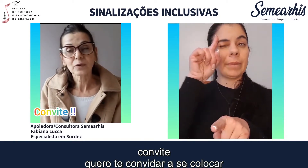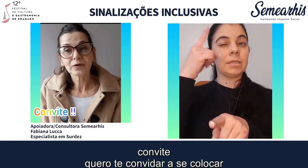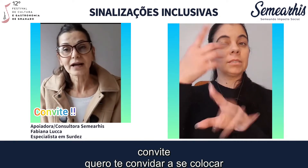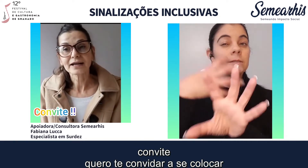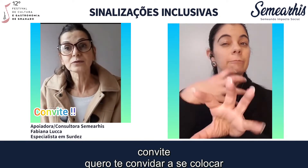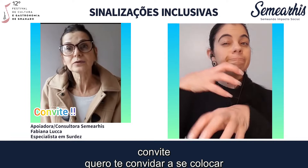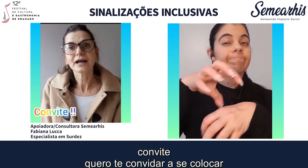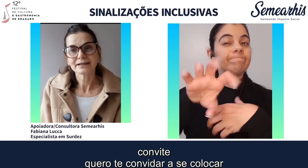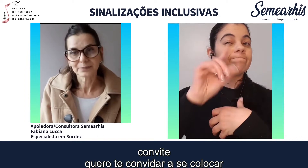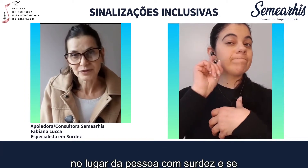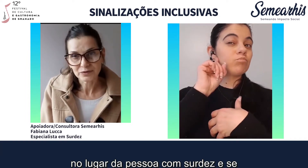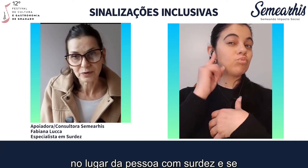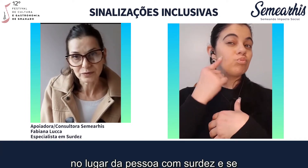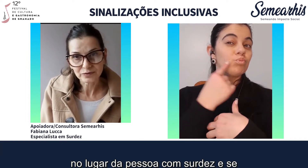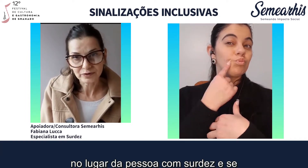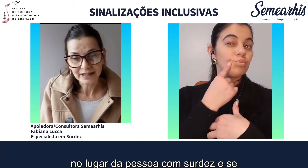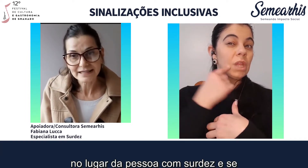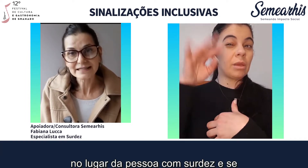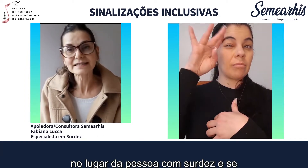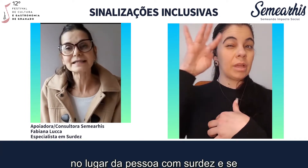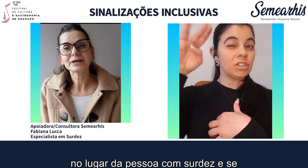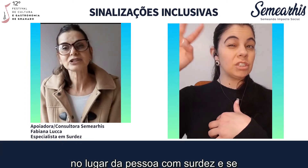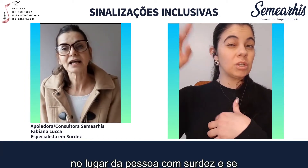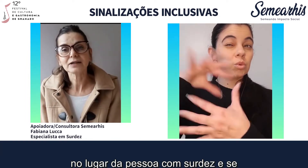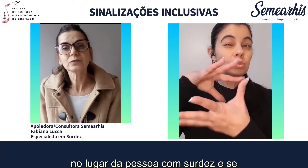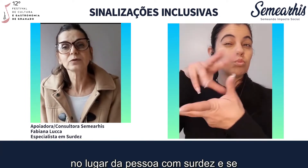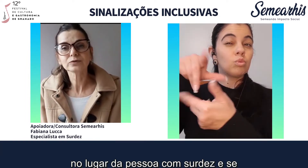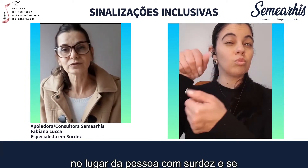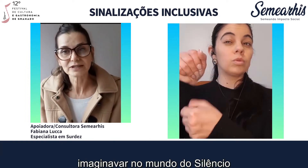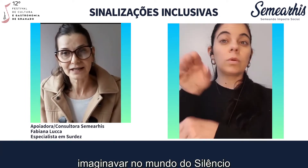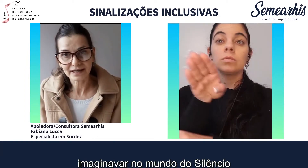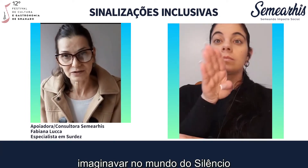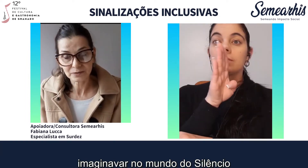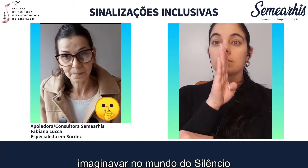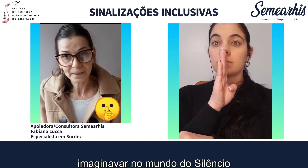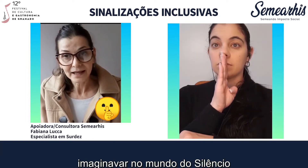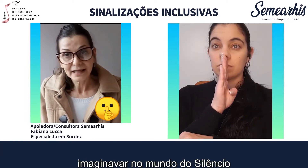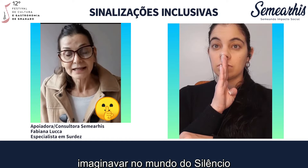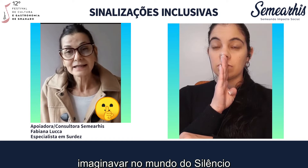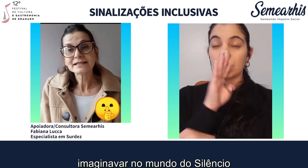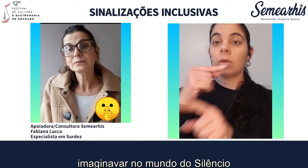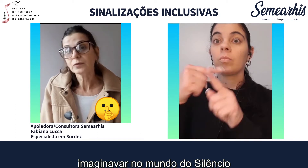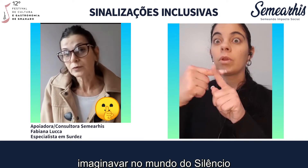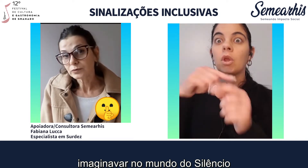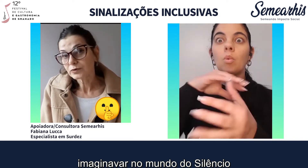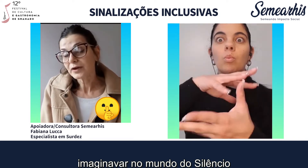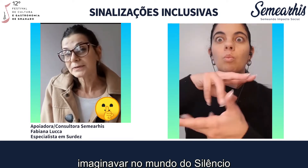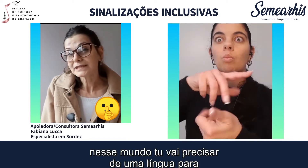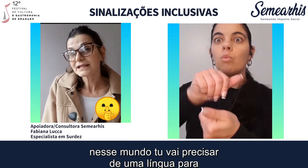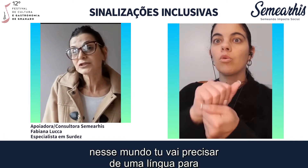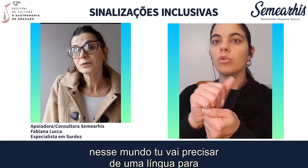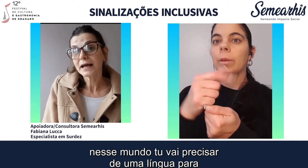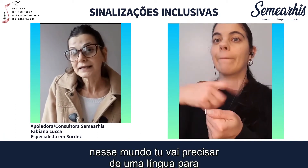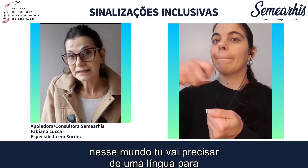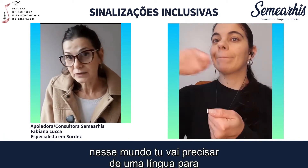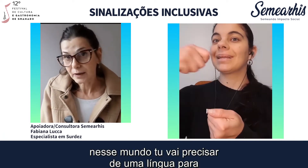se colocar no lugar da pessoa com surdez e se imaginar no mundo do silêncio. Nesse mundo, tu vai